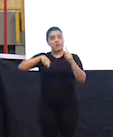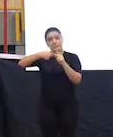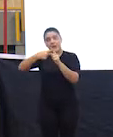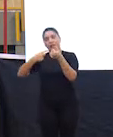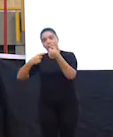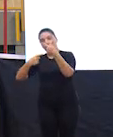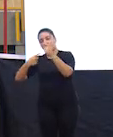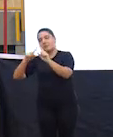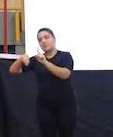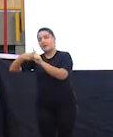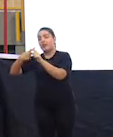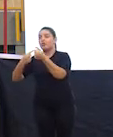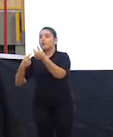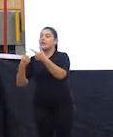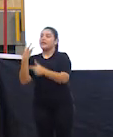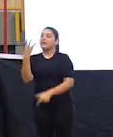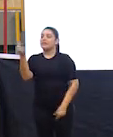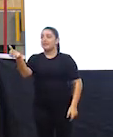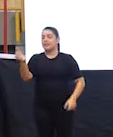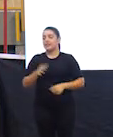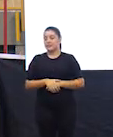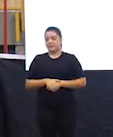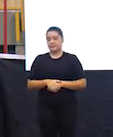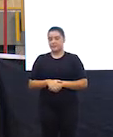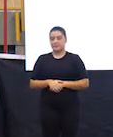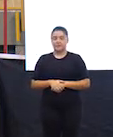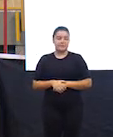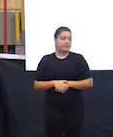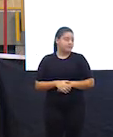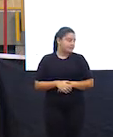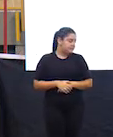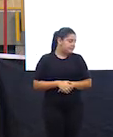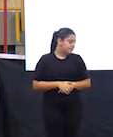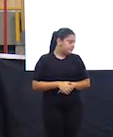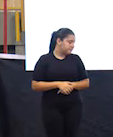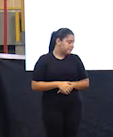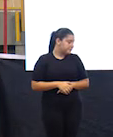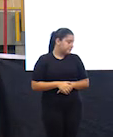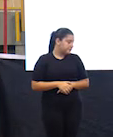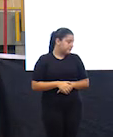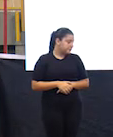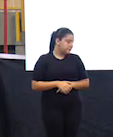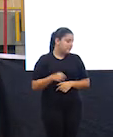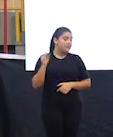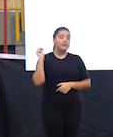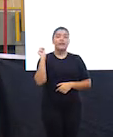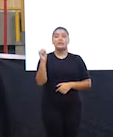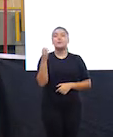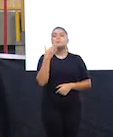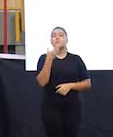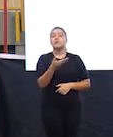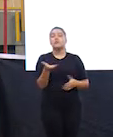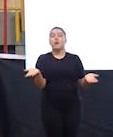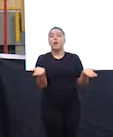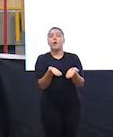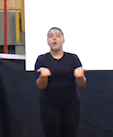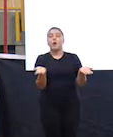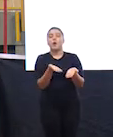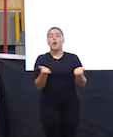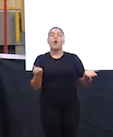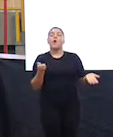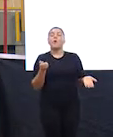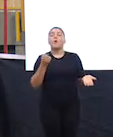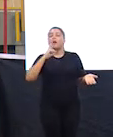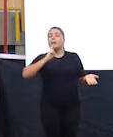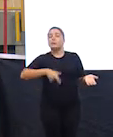12, 36. 3 vezes 12, 36. E se eu te pedisse quanto